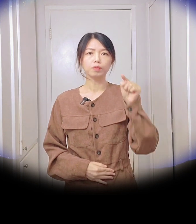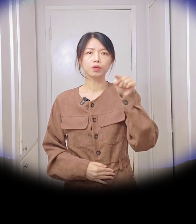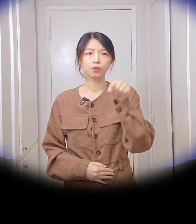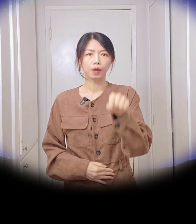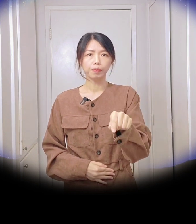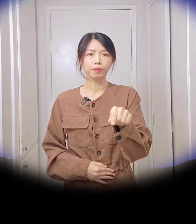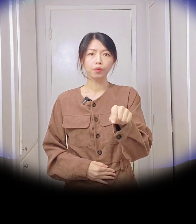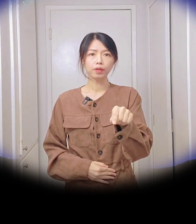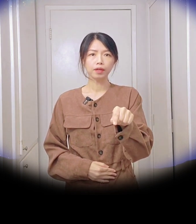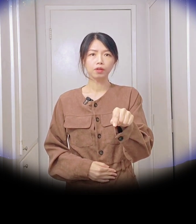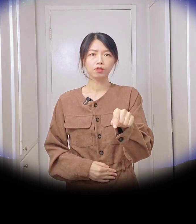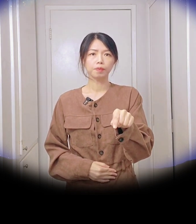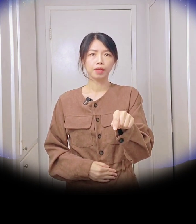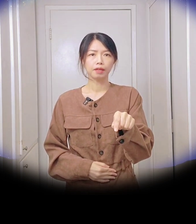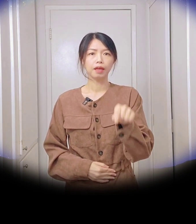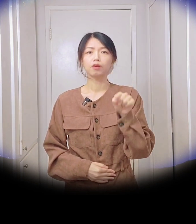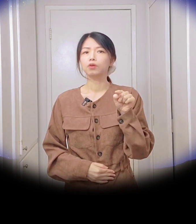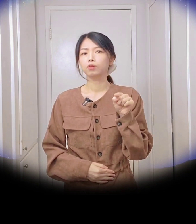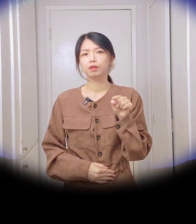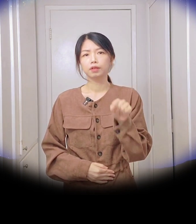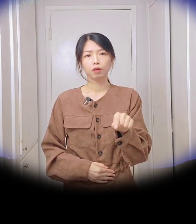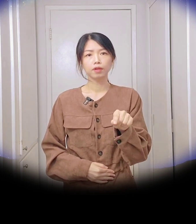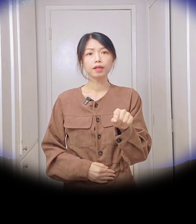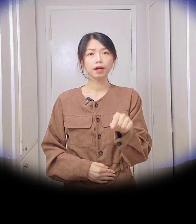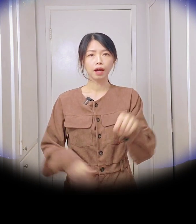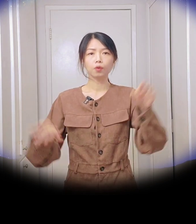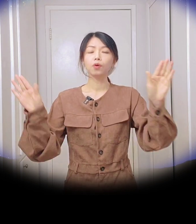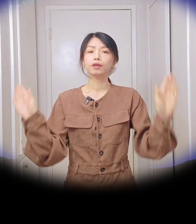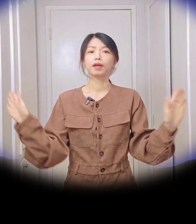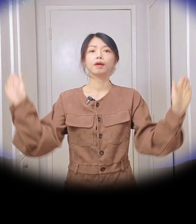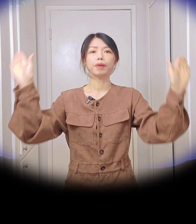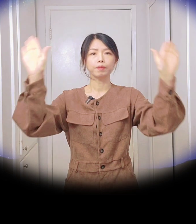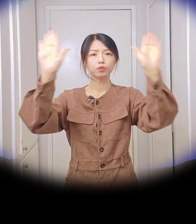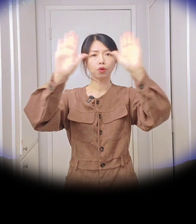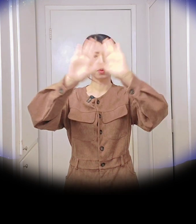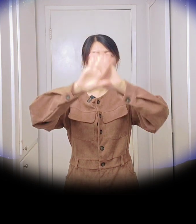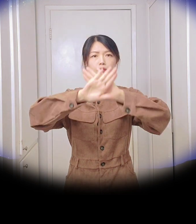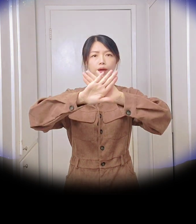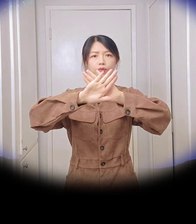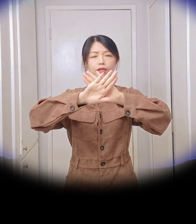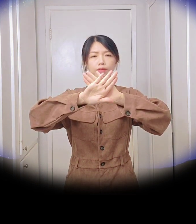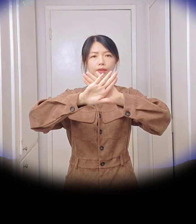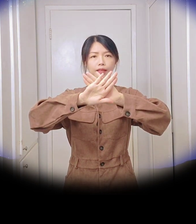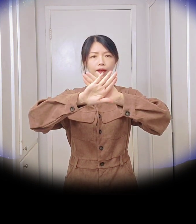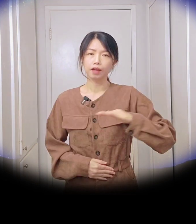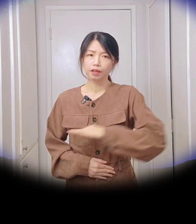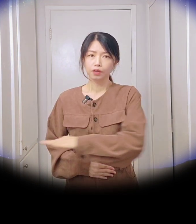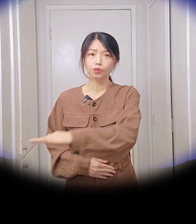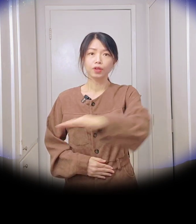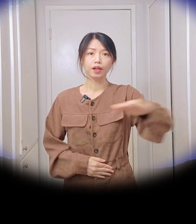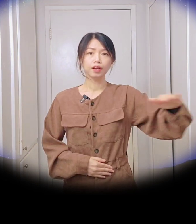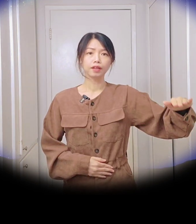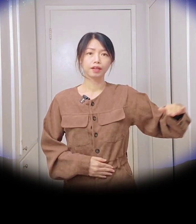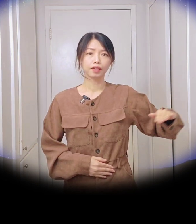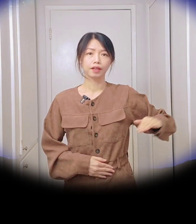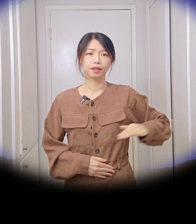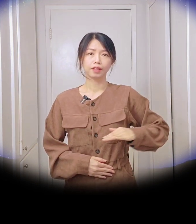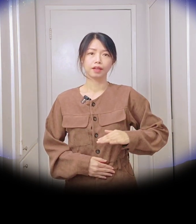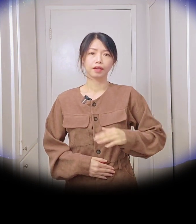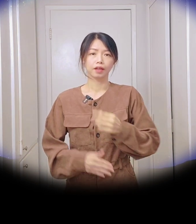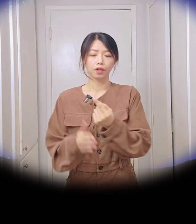수어는 검지로 앞에 포인팅 해주시면 되는데요. 저는 이걸 생략하고 그냥 밤수어로 마무리했습니다. 우릴